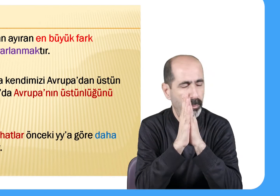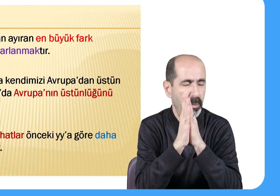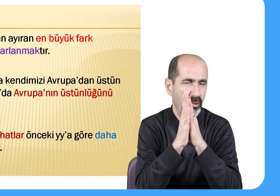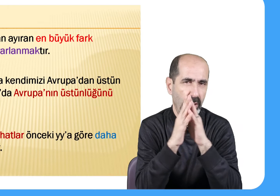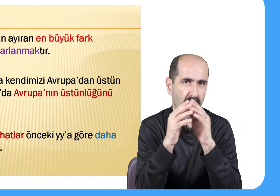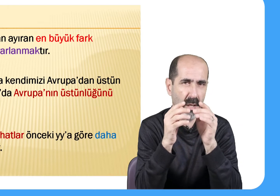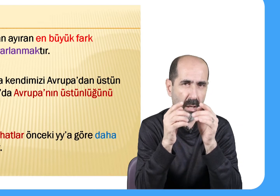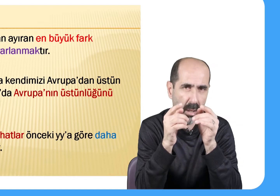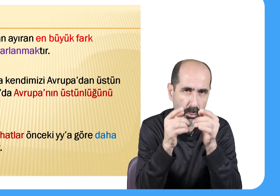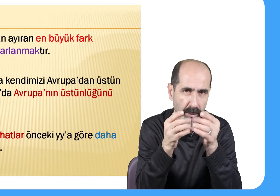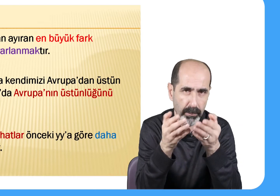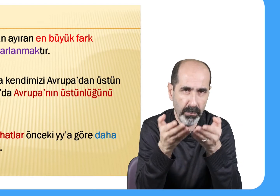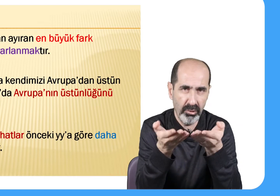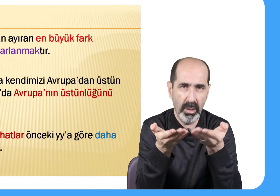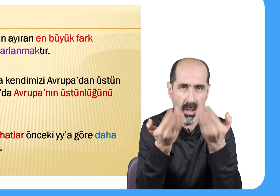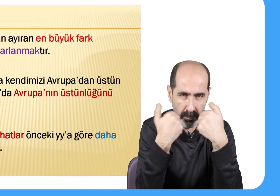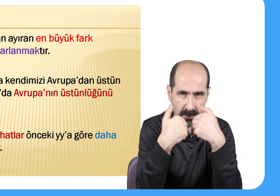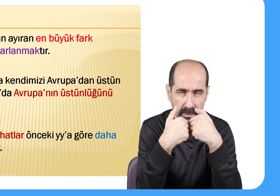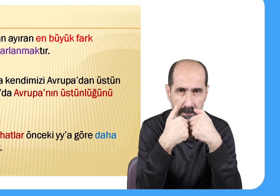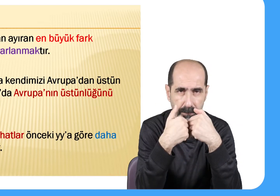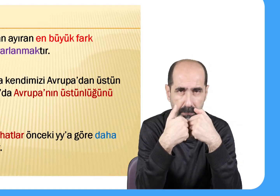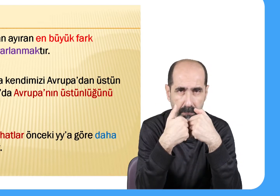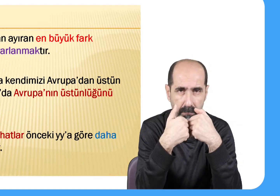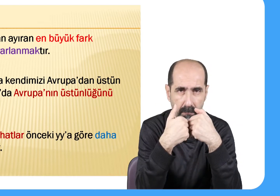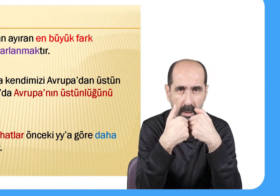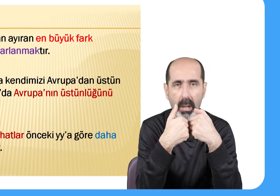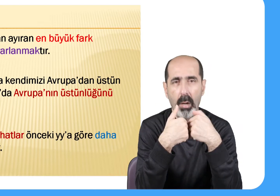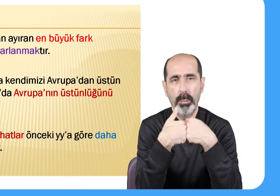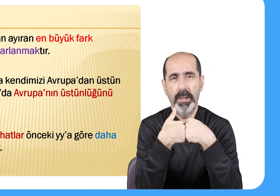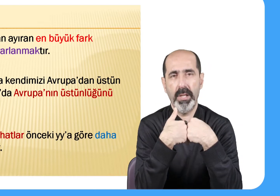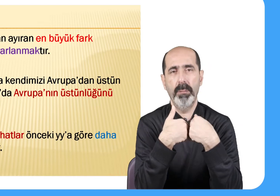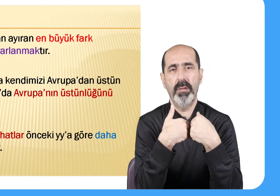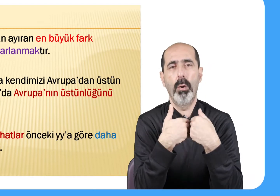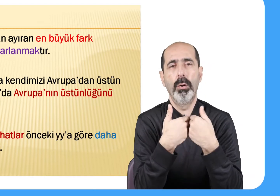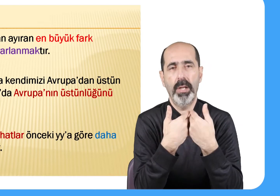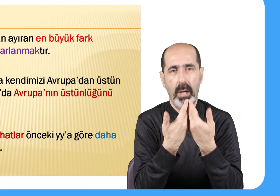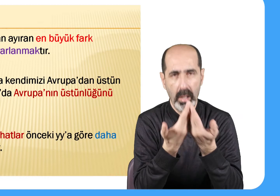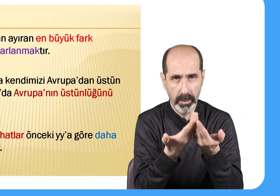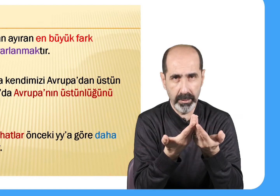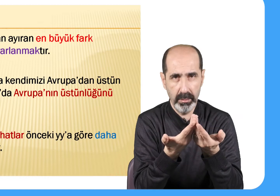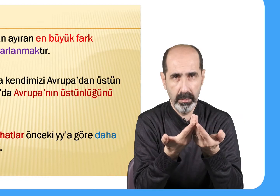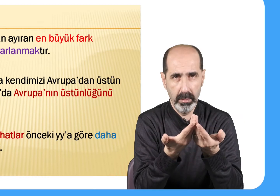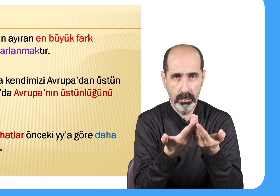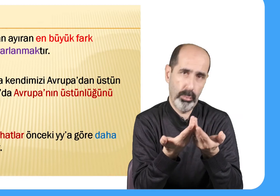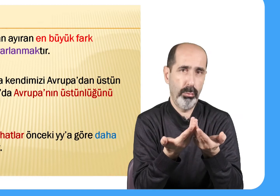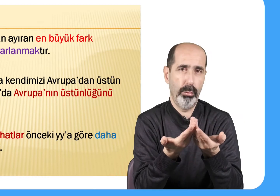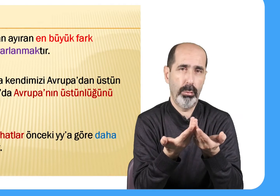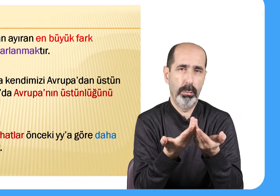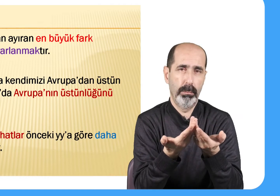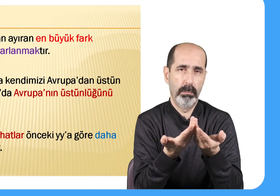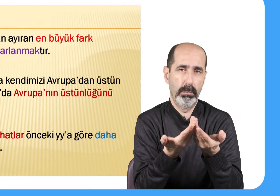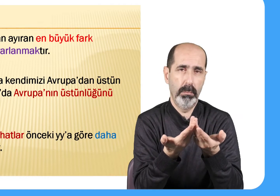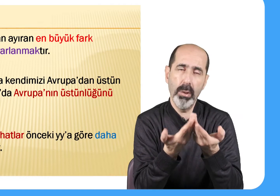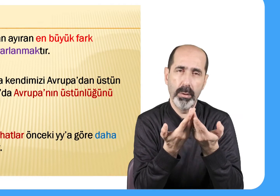hiçbir şekilde Avrupa'dan bir şey almadık Avrupa'ya kendimize örnek almadık çünkü